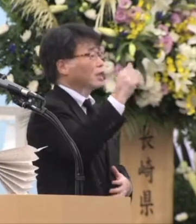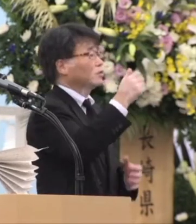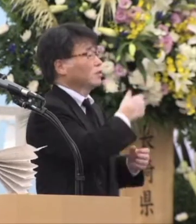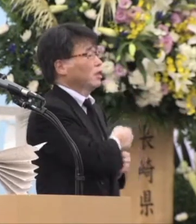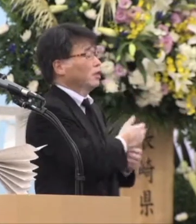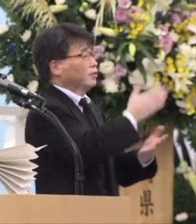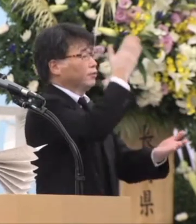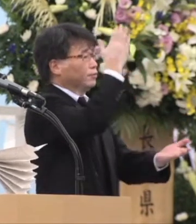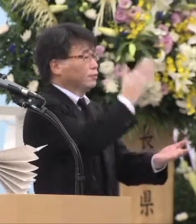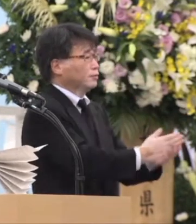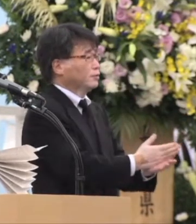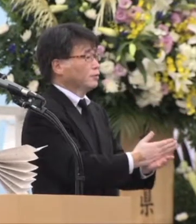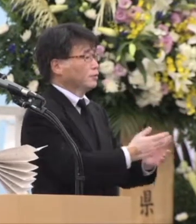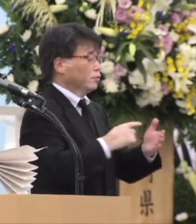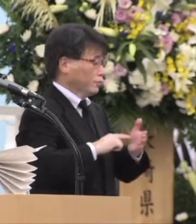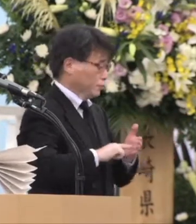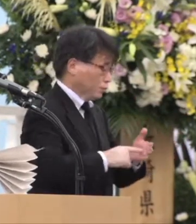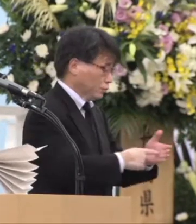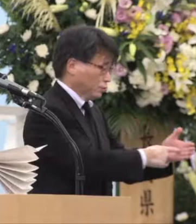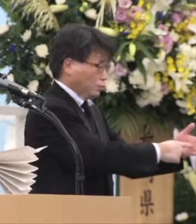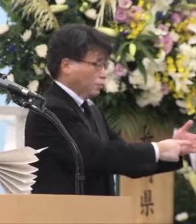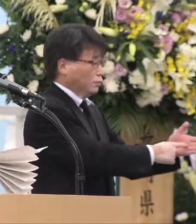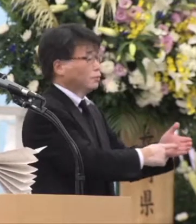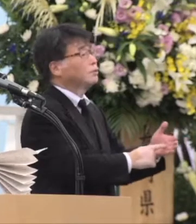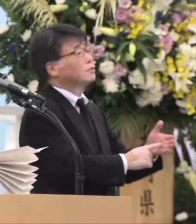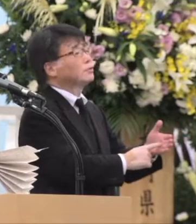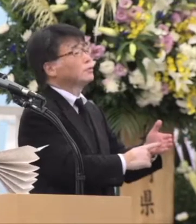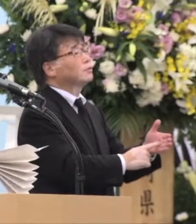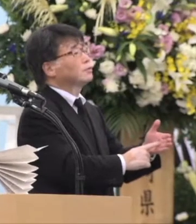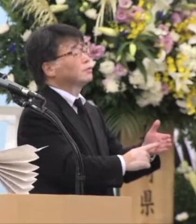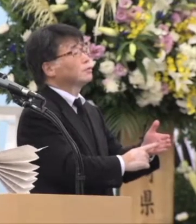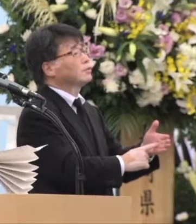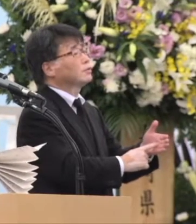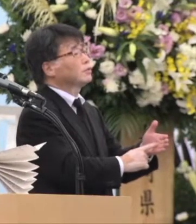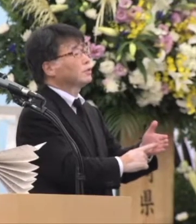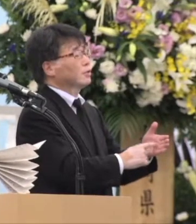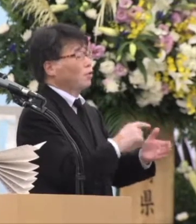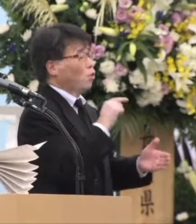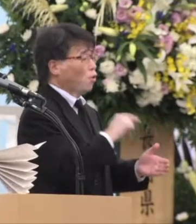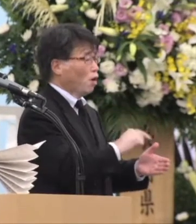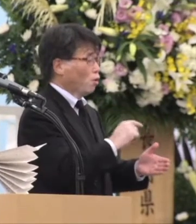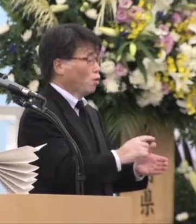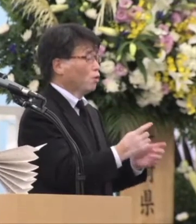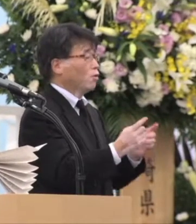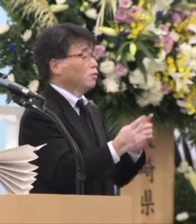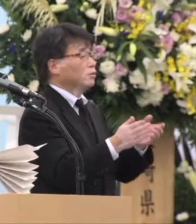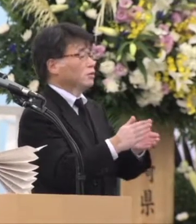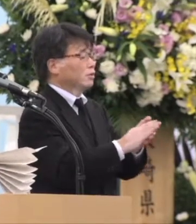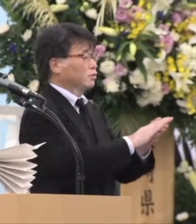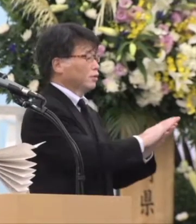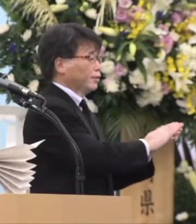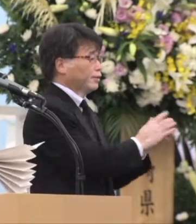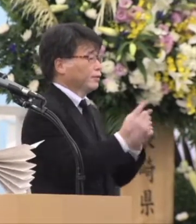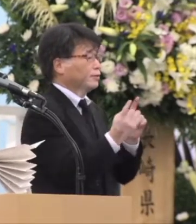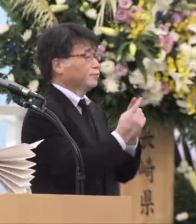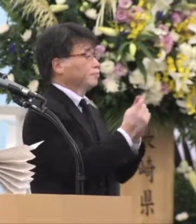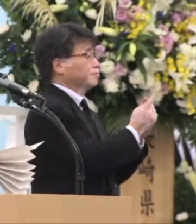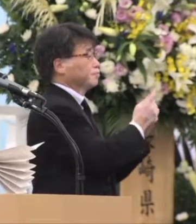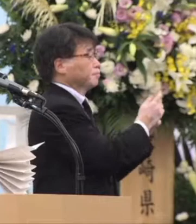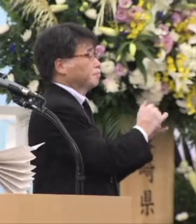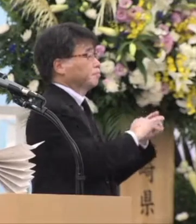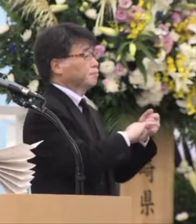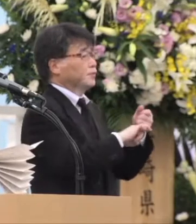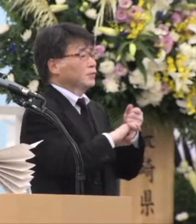ために微力を尽くすことを、亡くなられた御霊の前に誓います